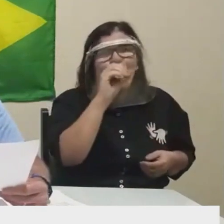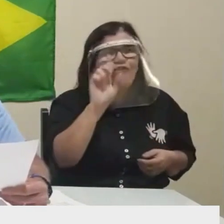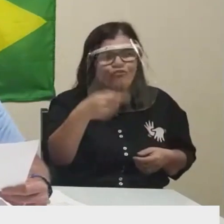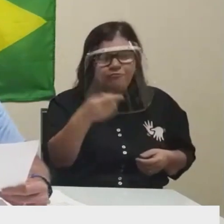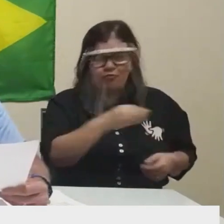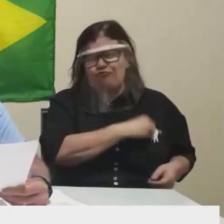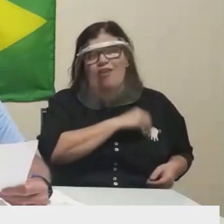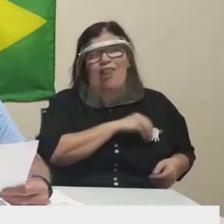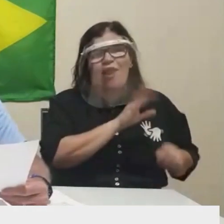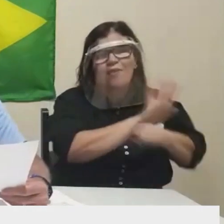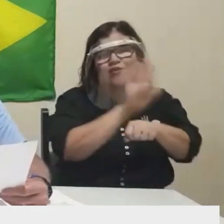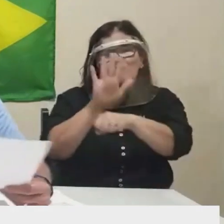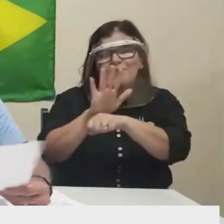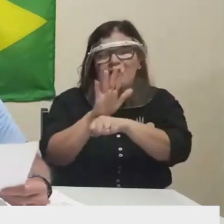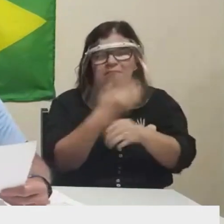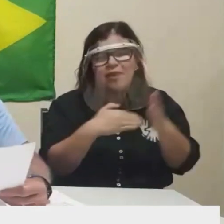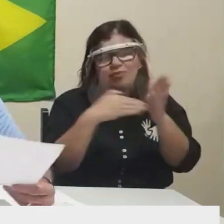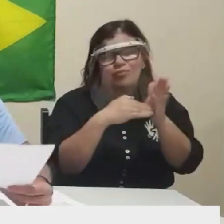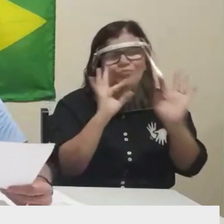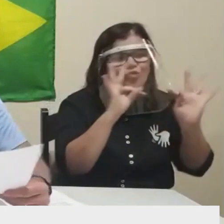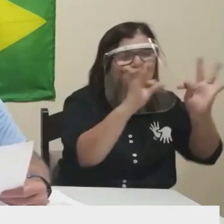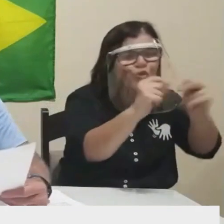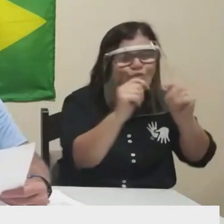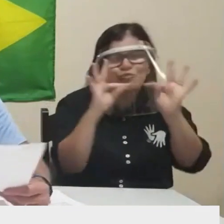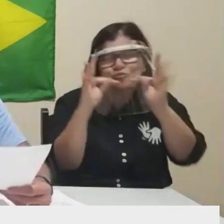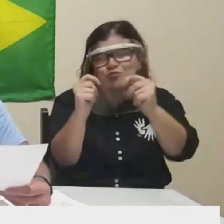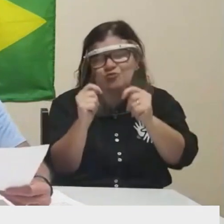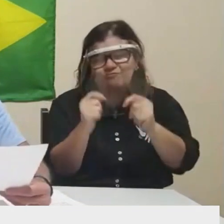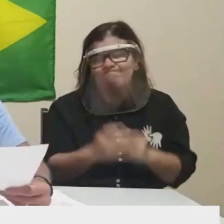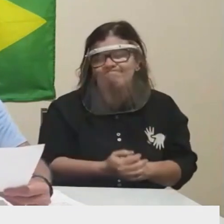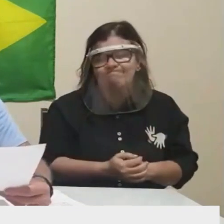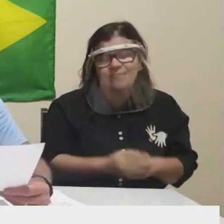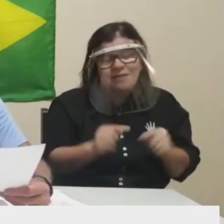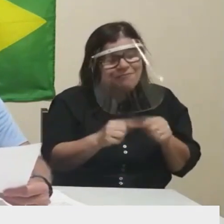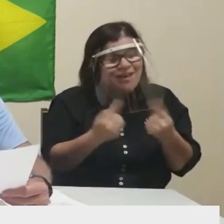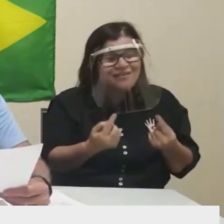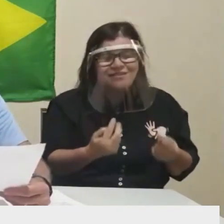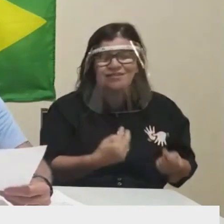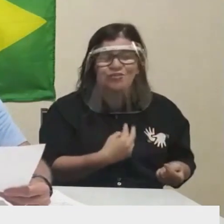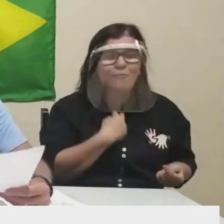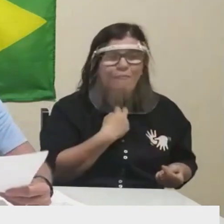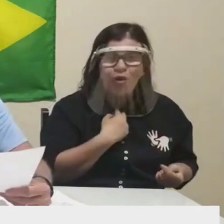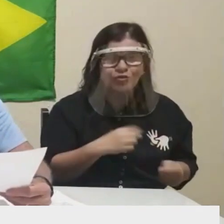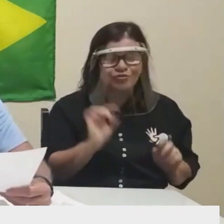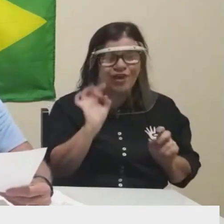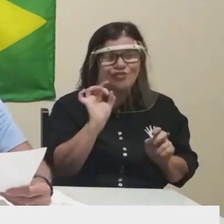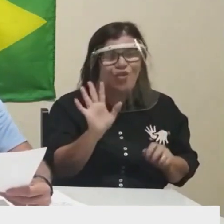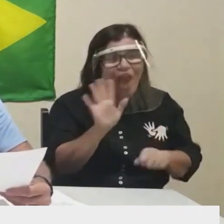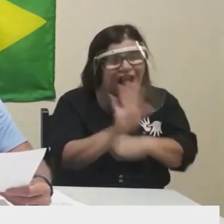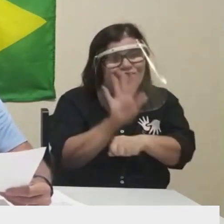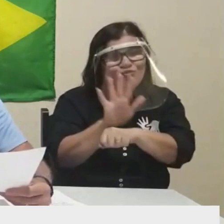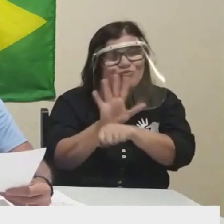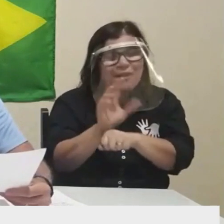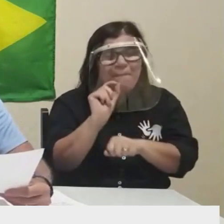problema. Né? Alguns acham que dá para a gente pagar ad eterno. Auxílio não é uma aposentadoria, é uma ajuda para quem